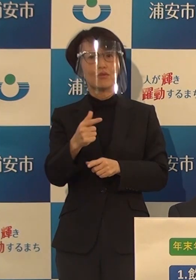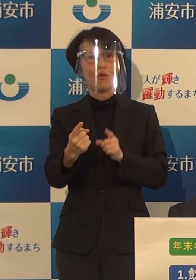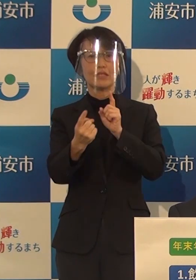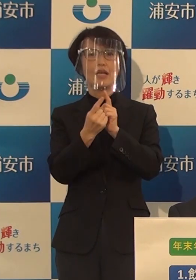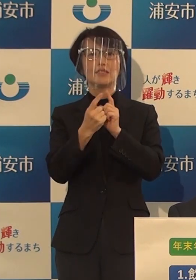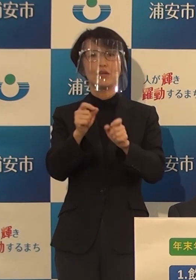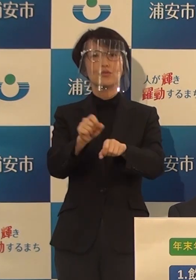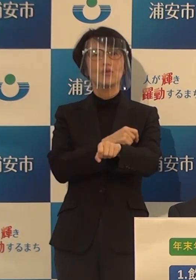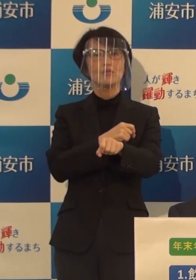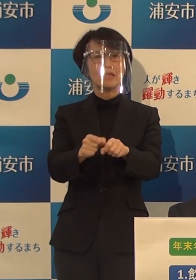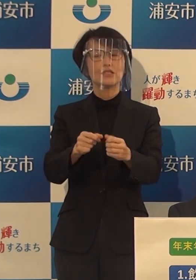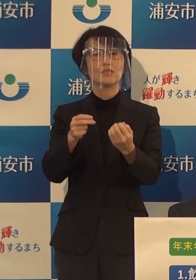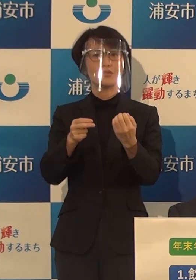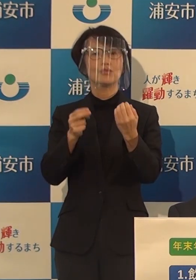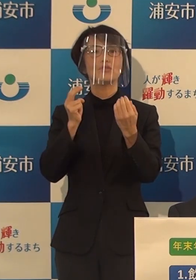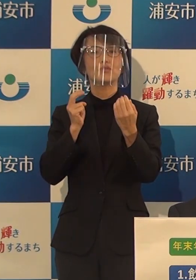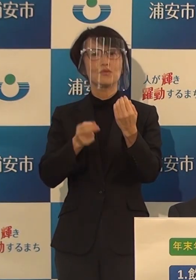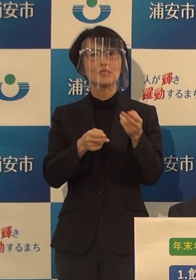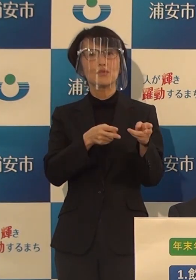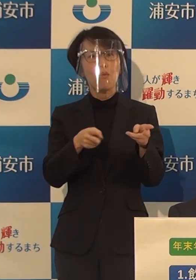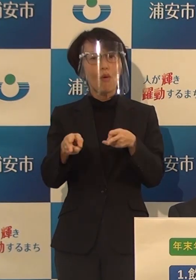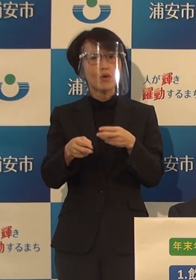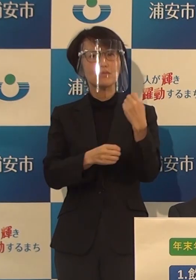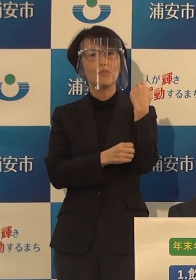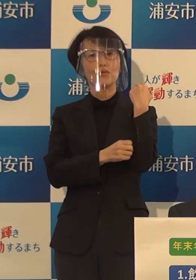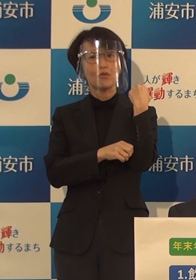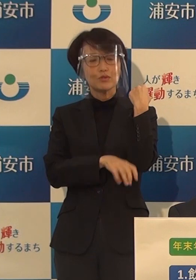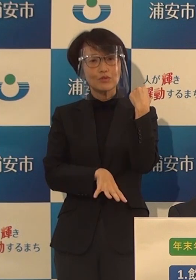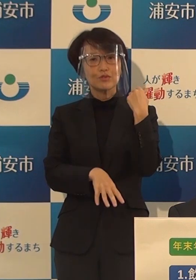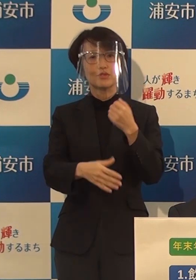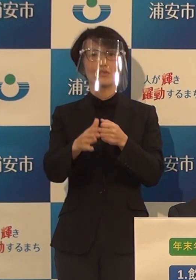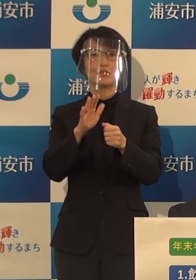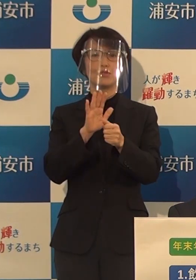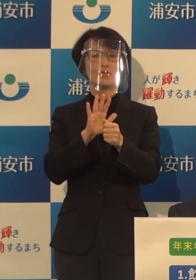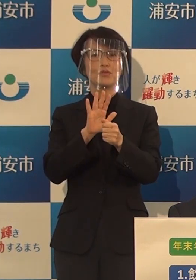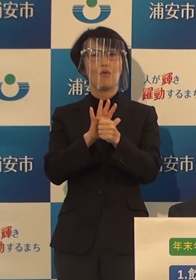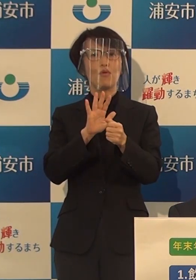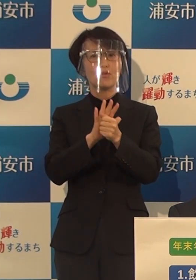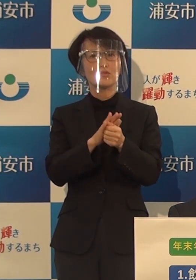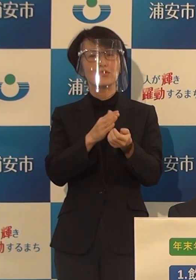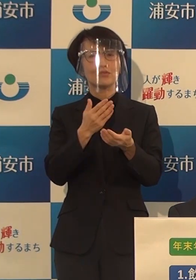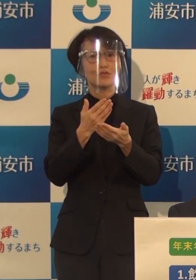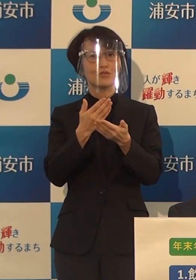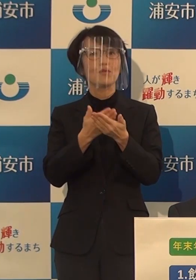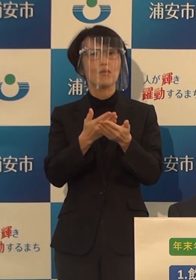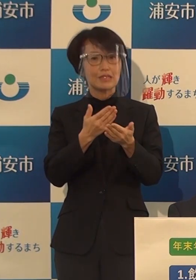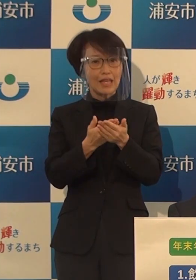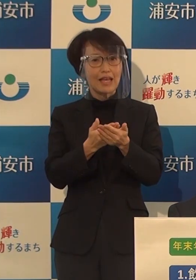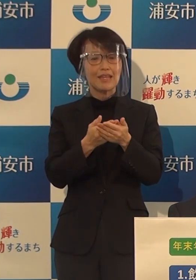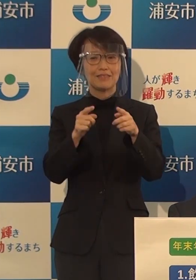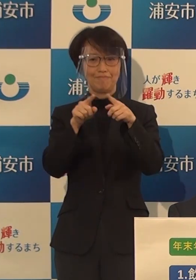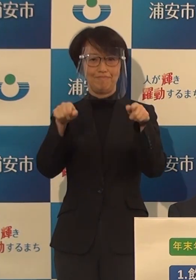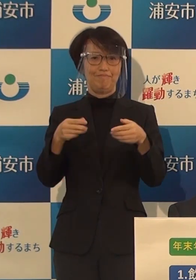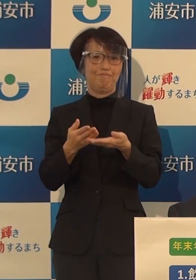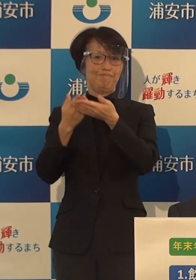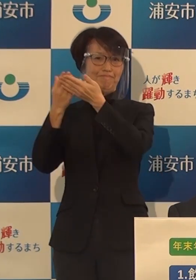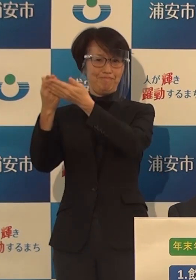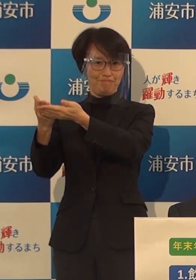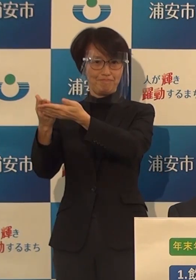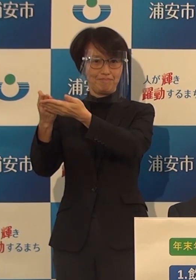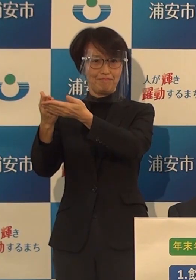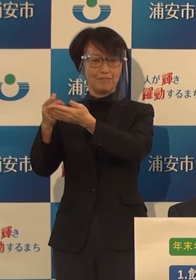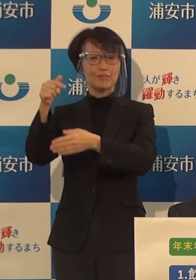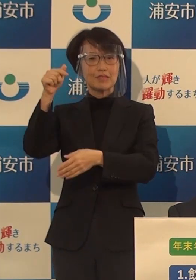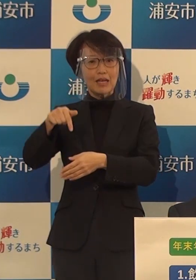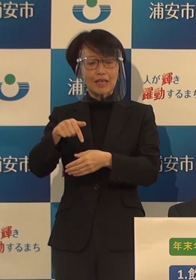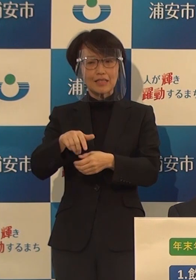措置法に基づく協力要請に関する要望書を提出し、その中で協力金